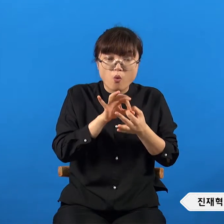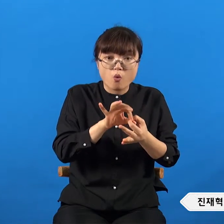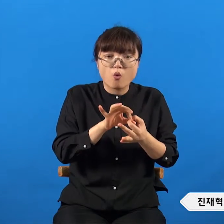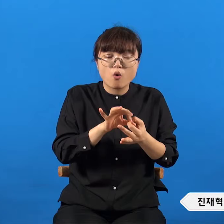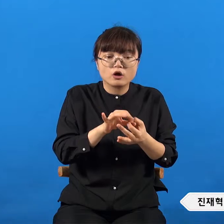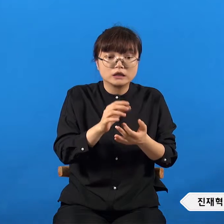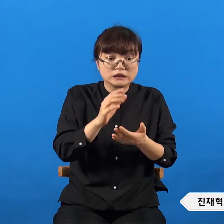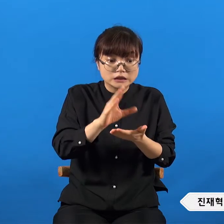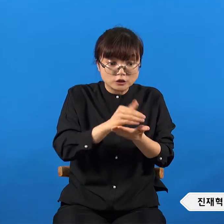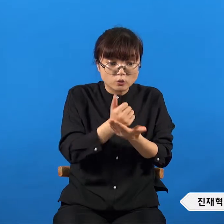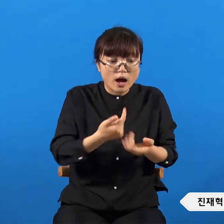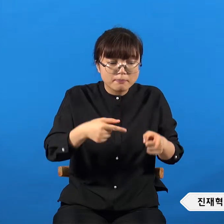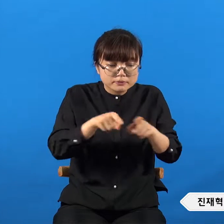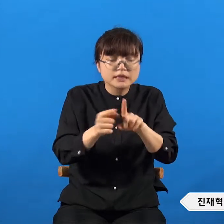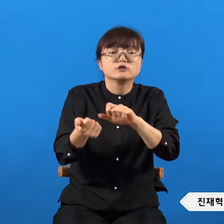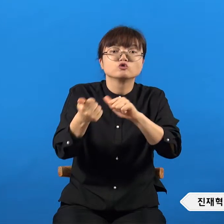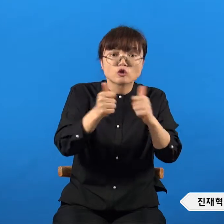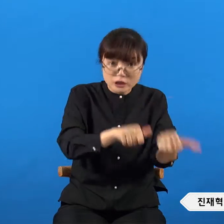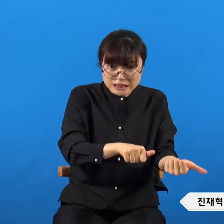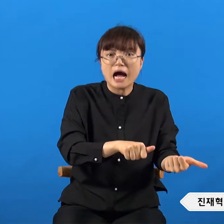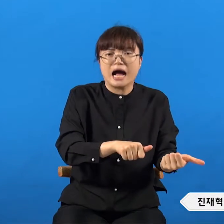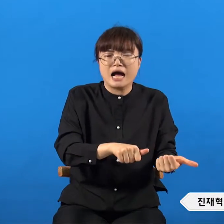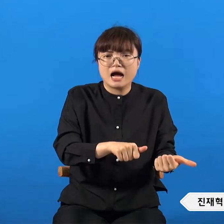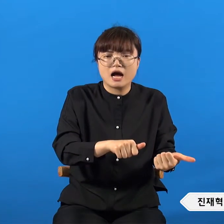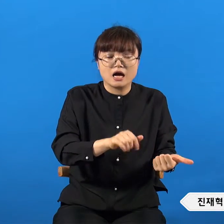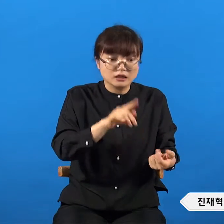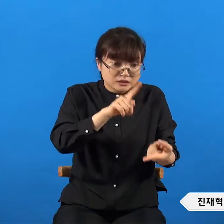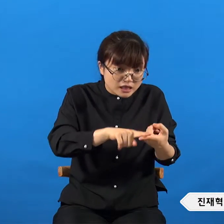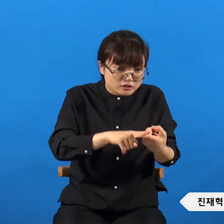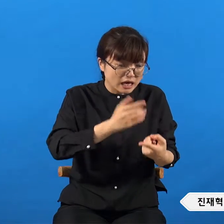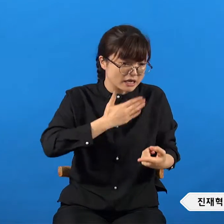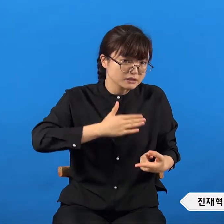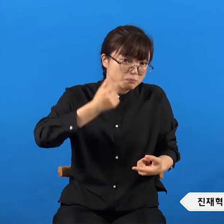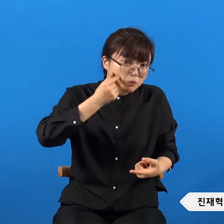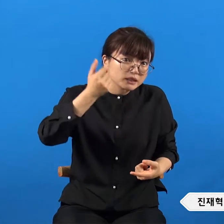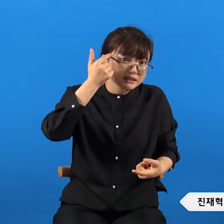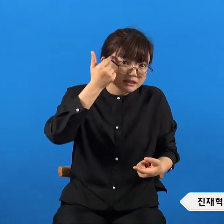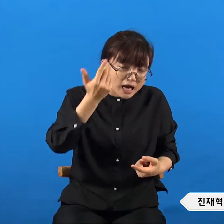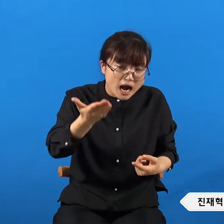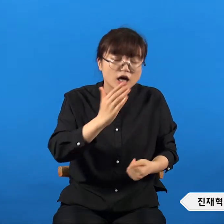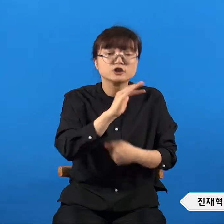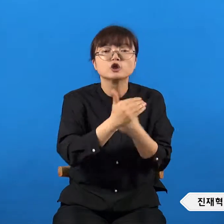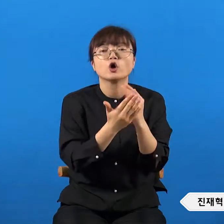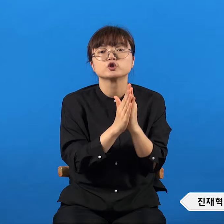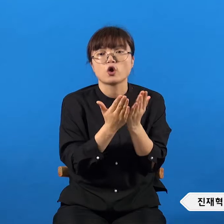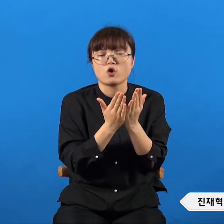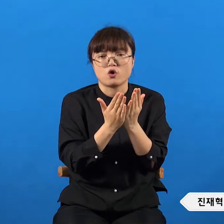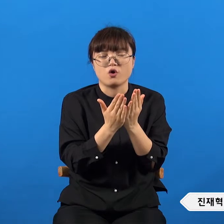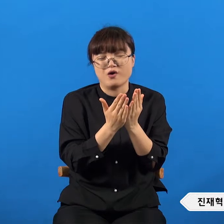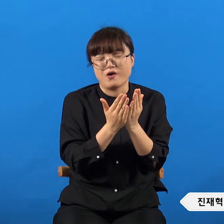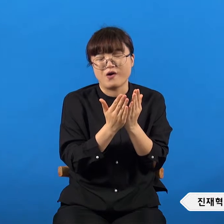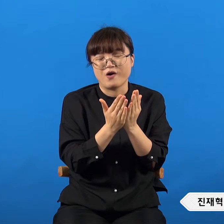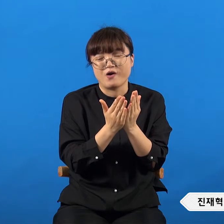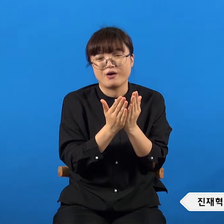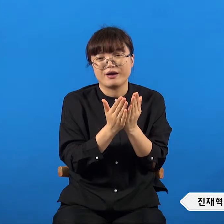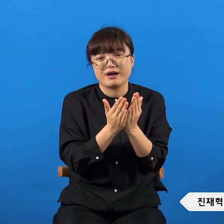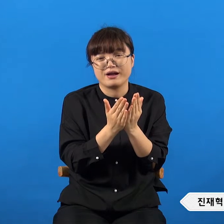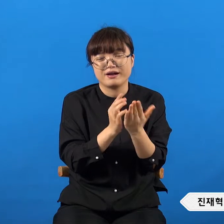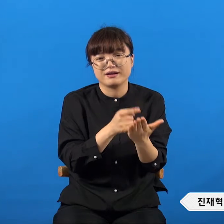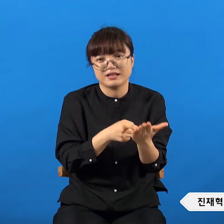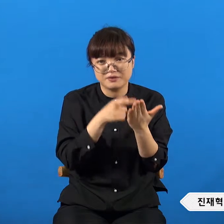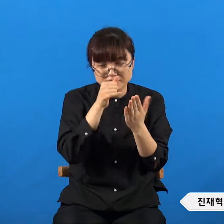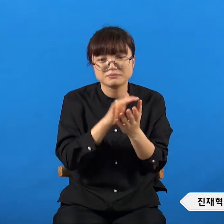그리스도와 함께 죽은 것이다. 죽은 것을 알지 못하느냐라고 성경은 말씀하고